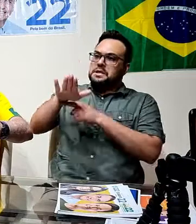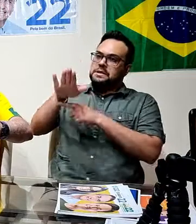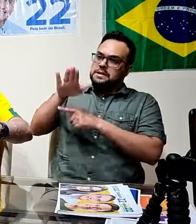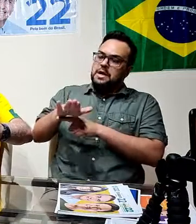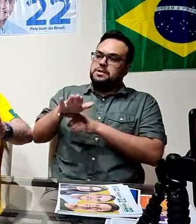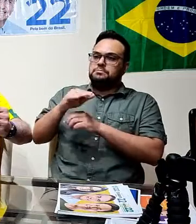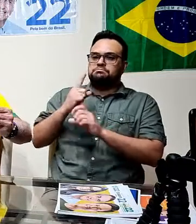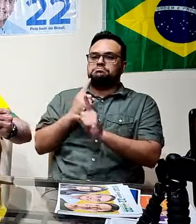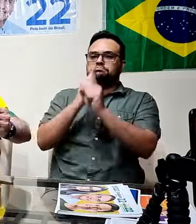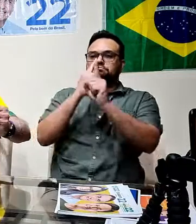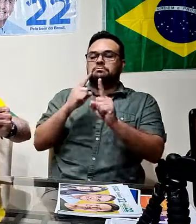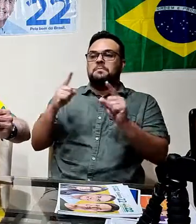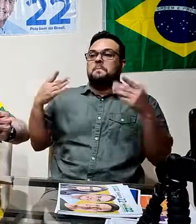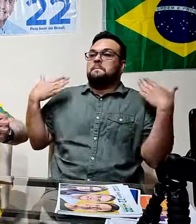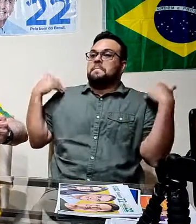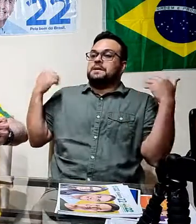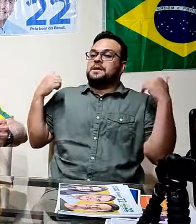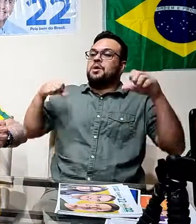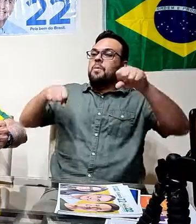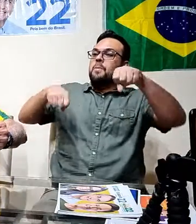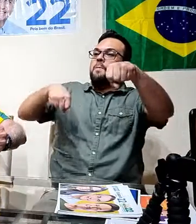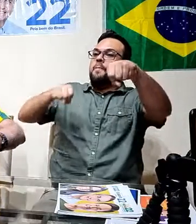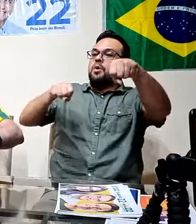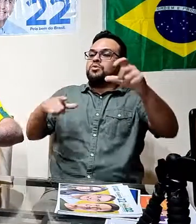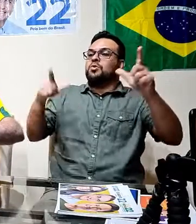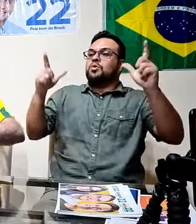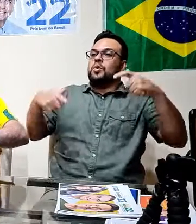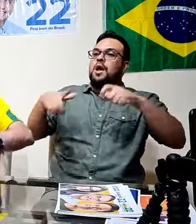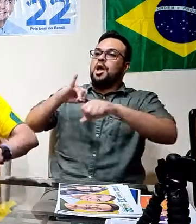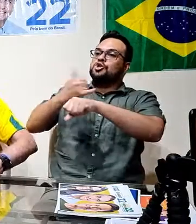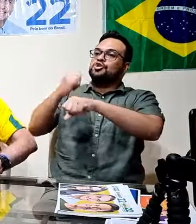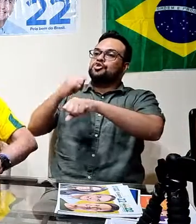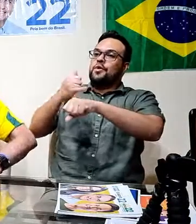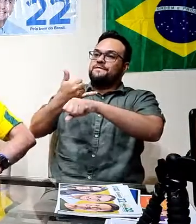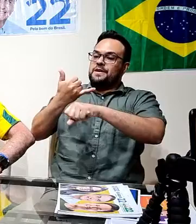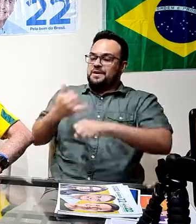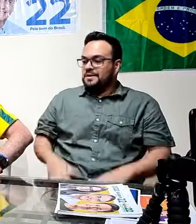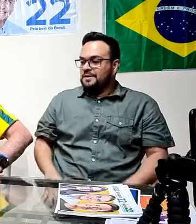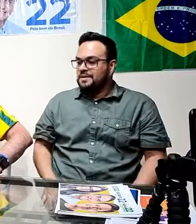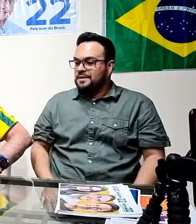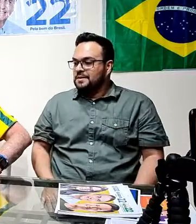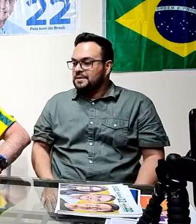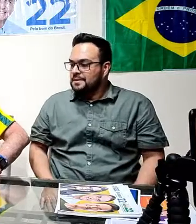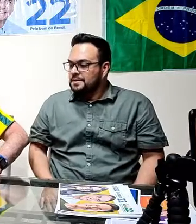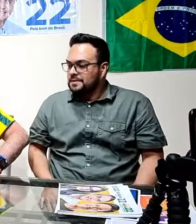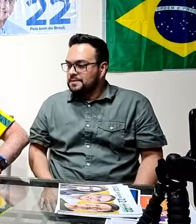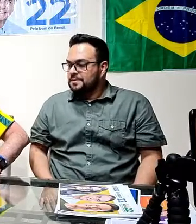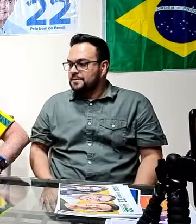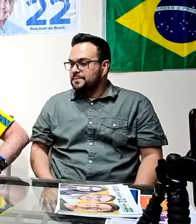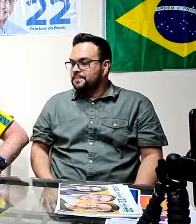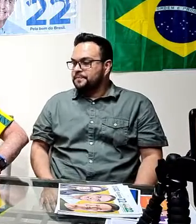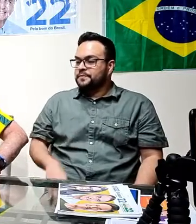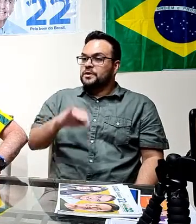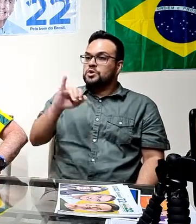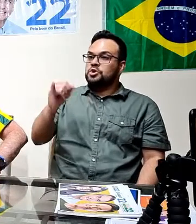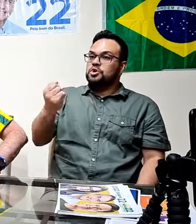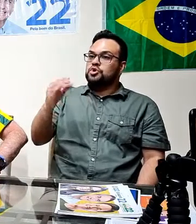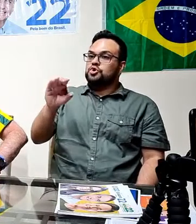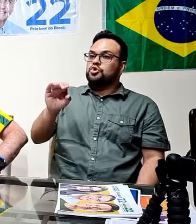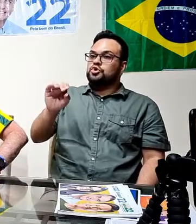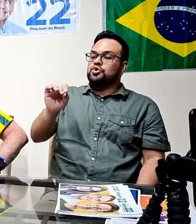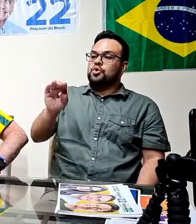dando passeio de moto lá em Joinville, que será, começa às